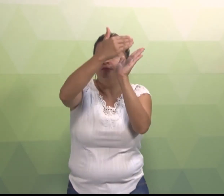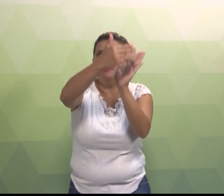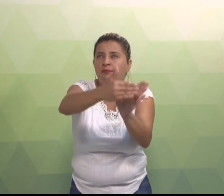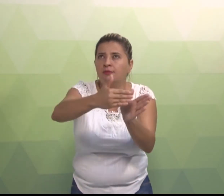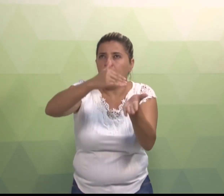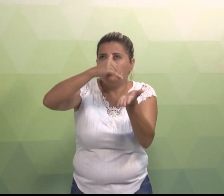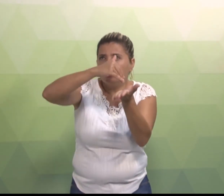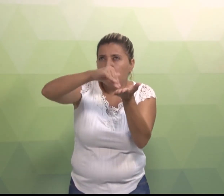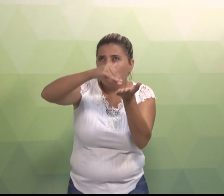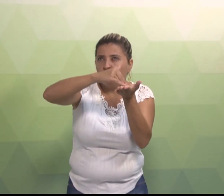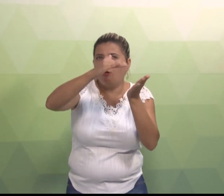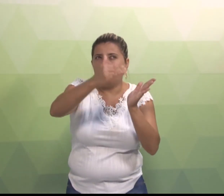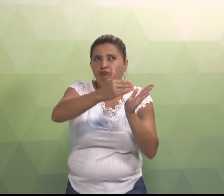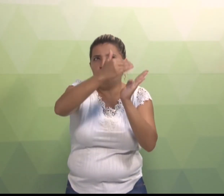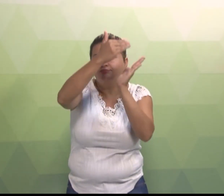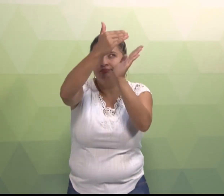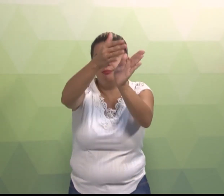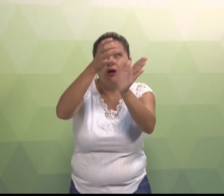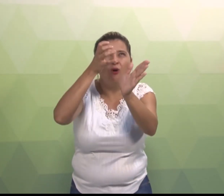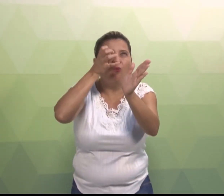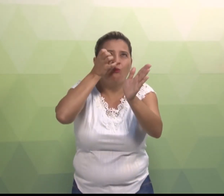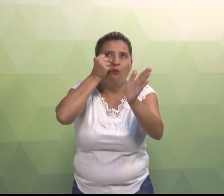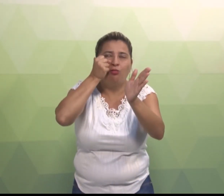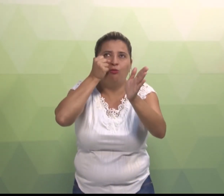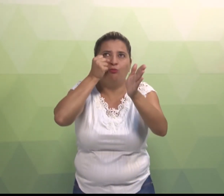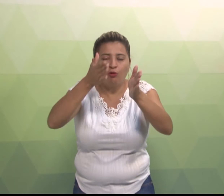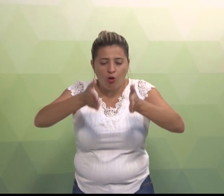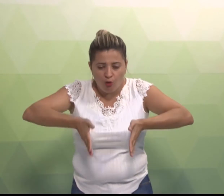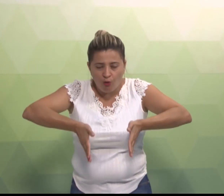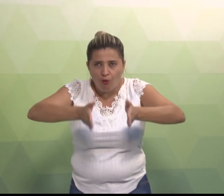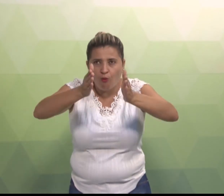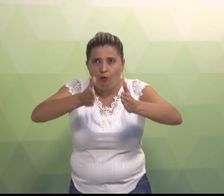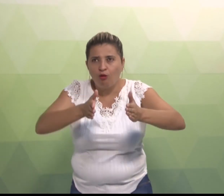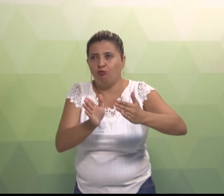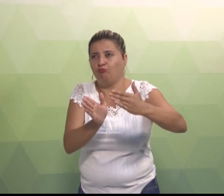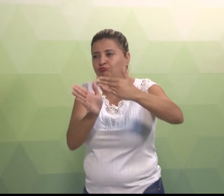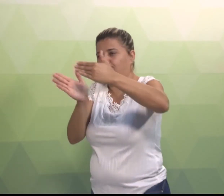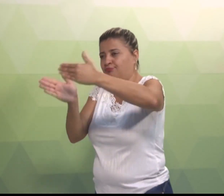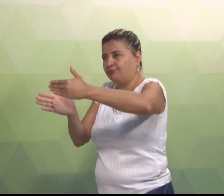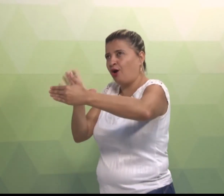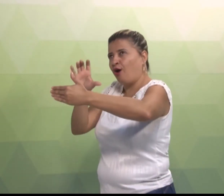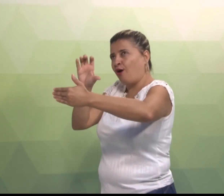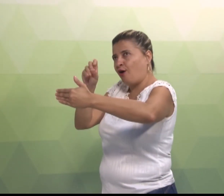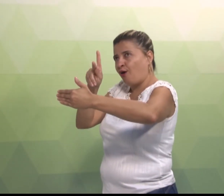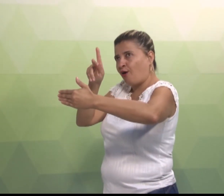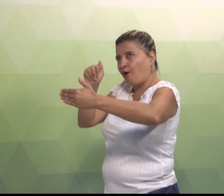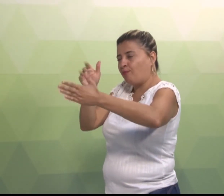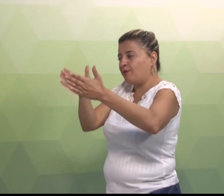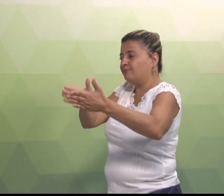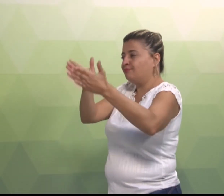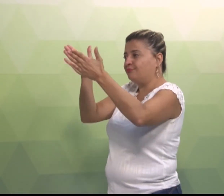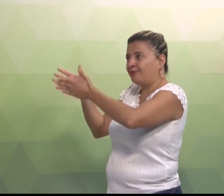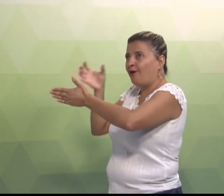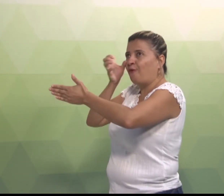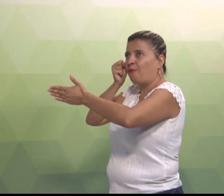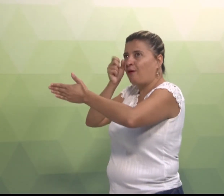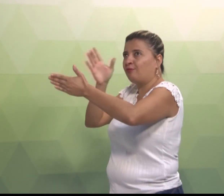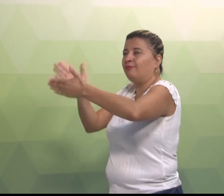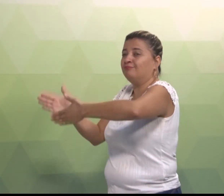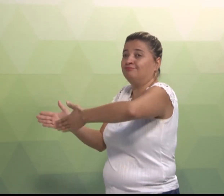ao lado do banheiro eu tenho o escritório, meu quarto, logo após, em frente ao quarto, eu tenho o quarto